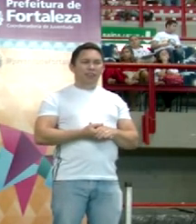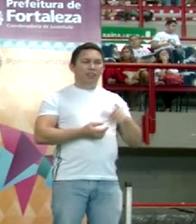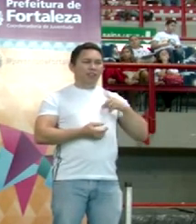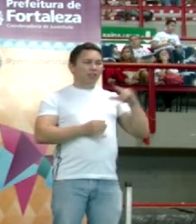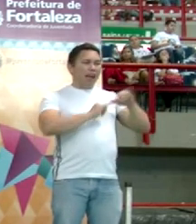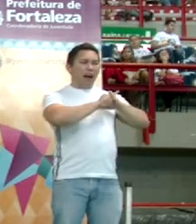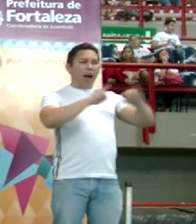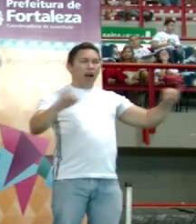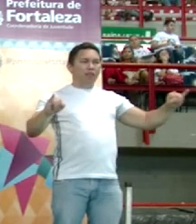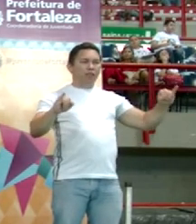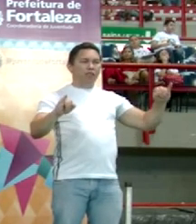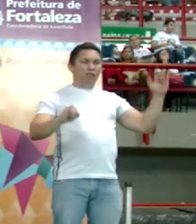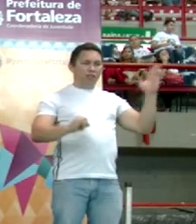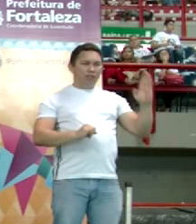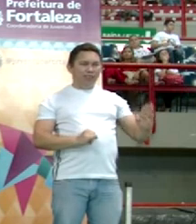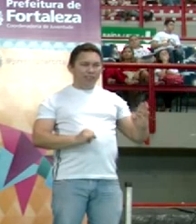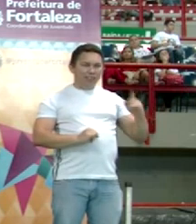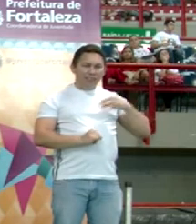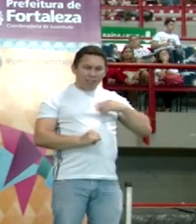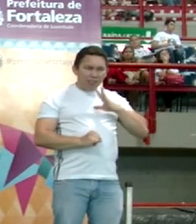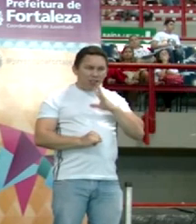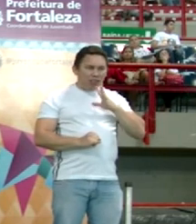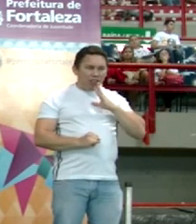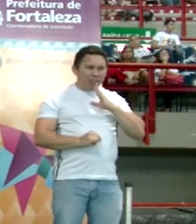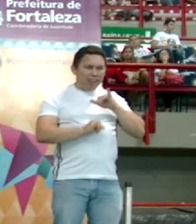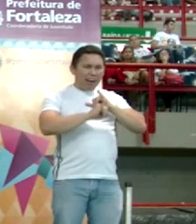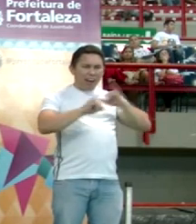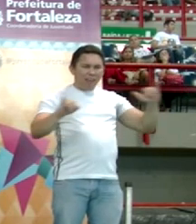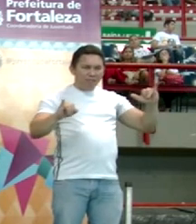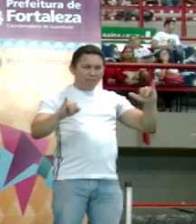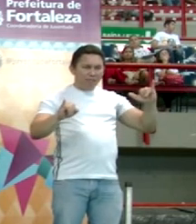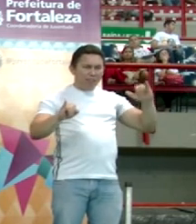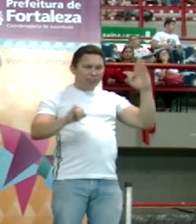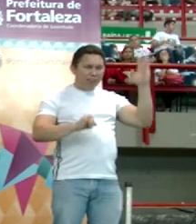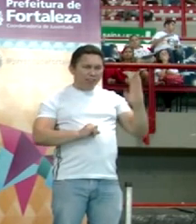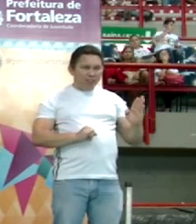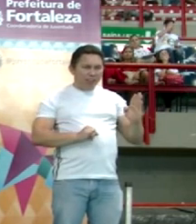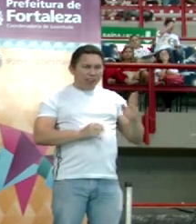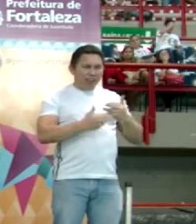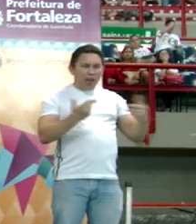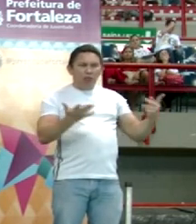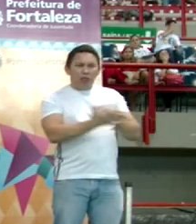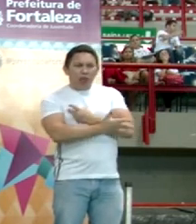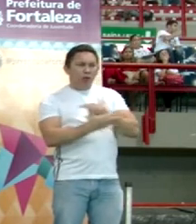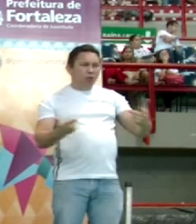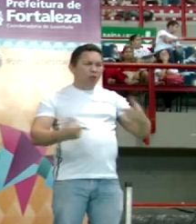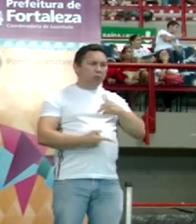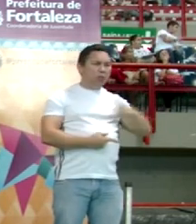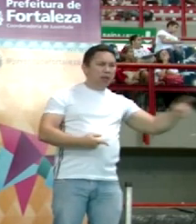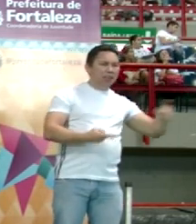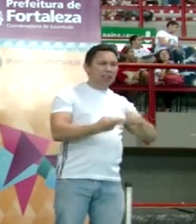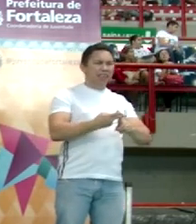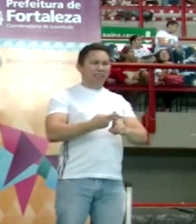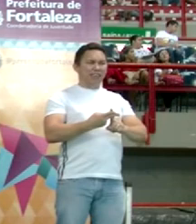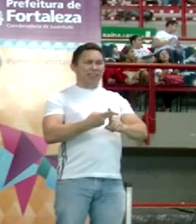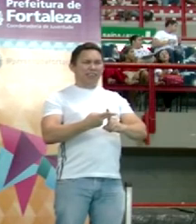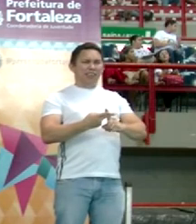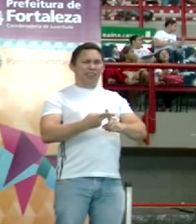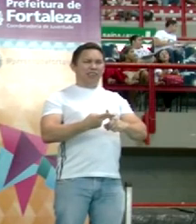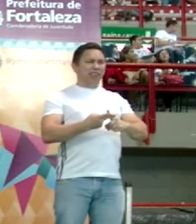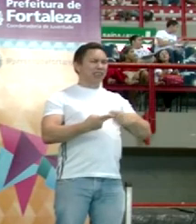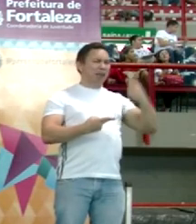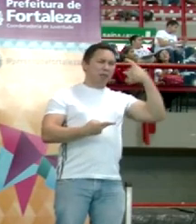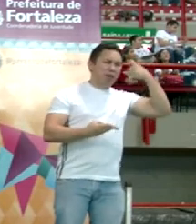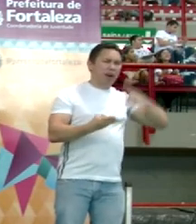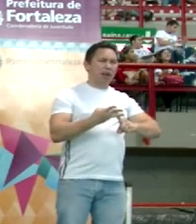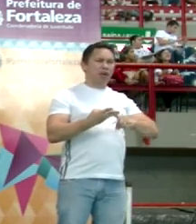plantão. Aquela música do plantão. Já viu aquela música do plantão? Como que é essa música? É. Tan. Como é